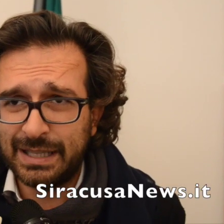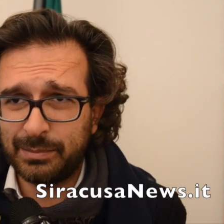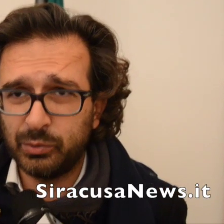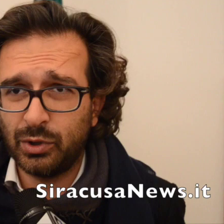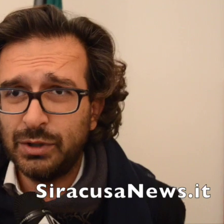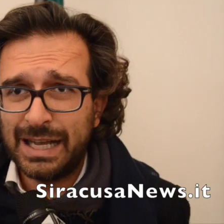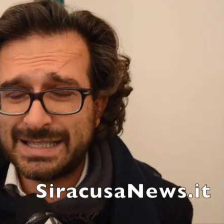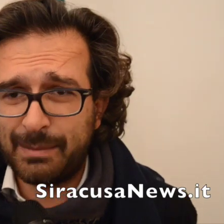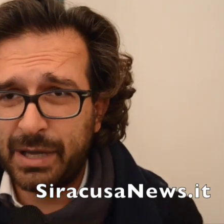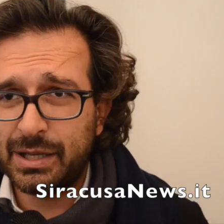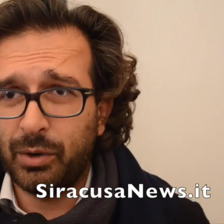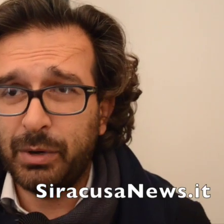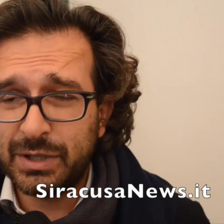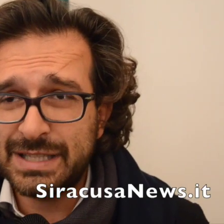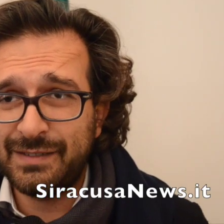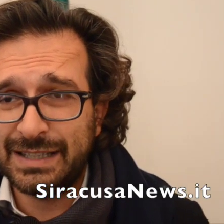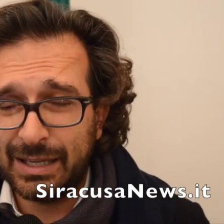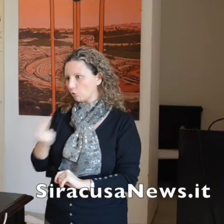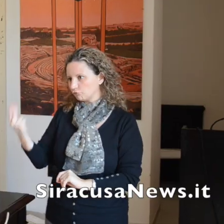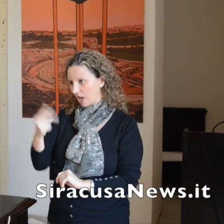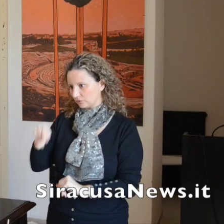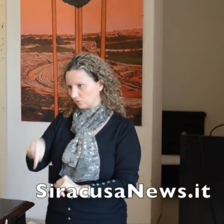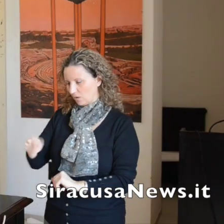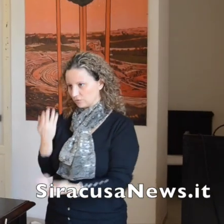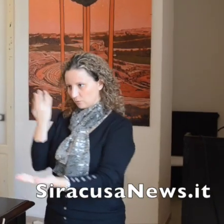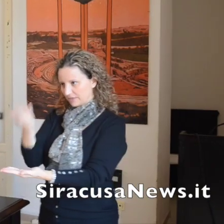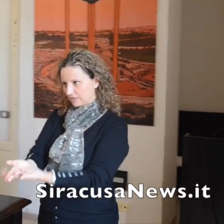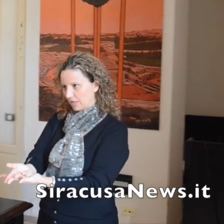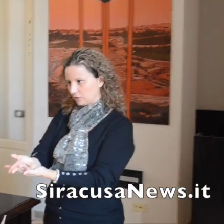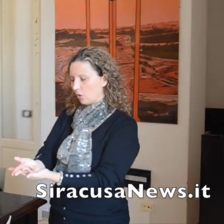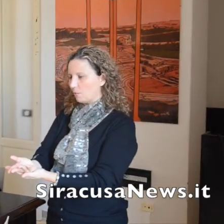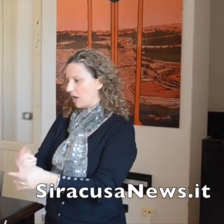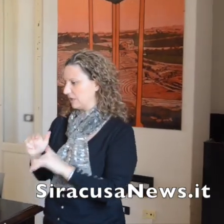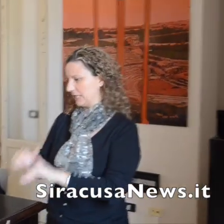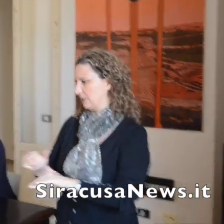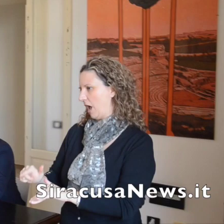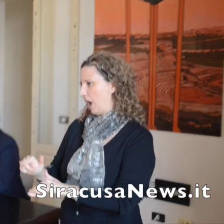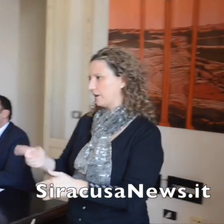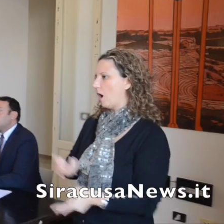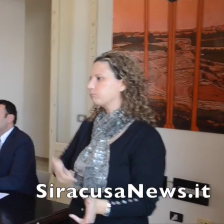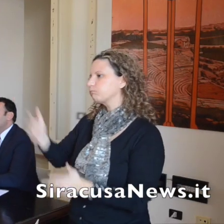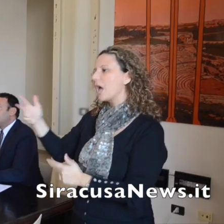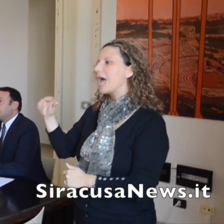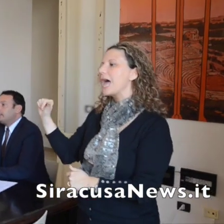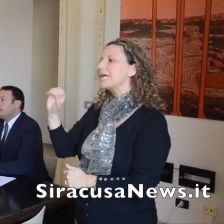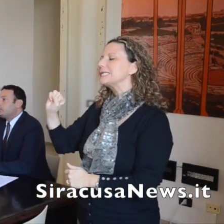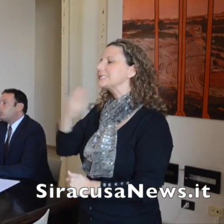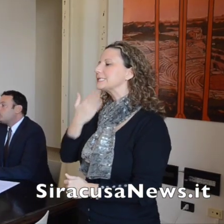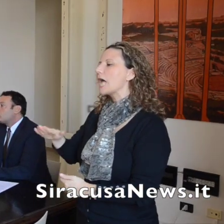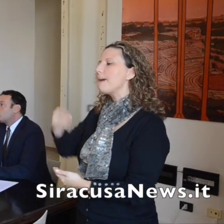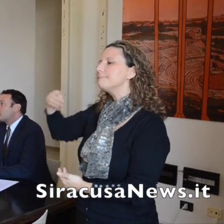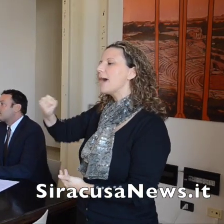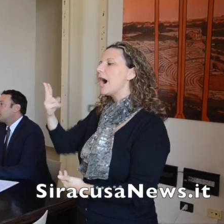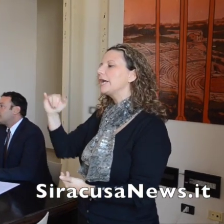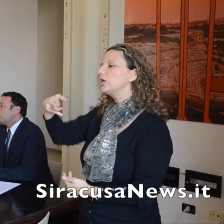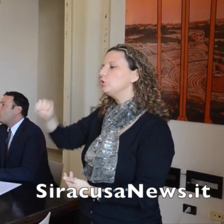presentata a San Marino ma un'iniziativa della quale abbiamo già raccolti frutti, non stiamo semplicemente raccontando di un progetto che